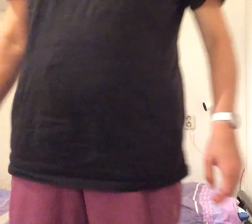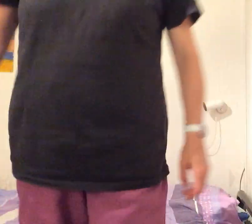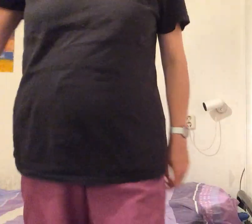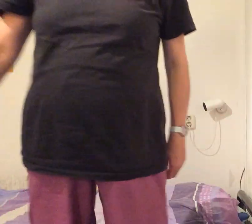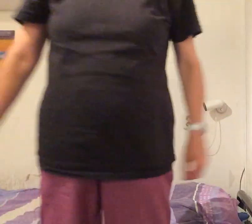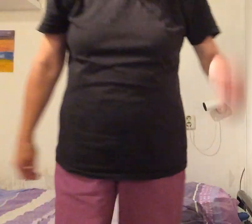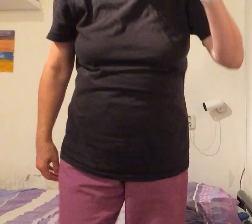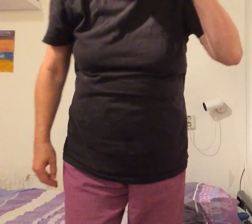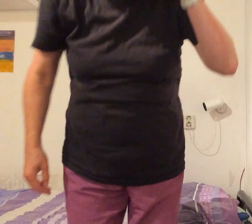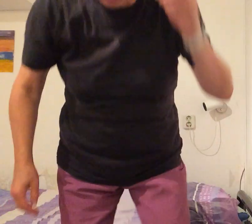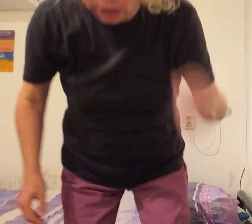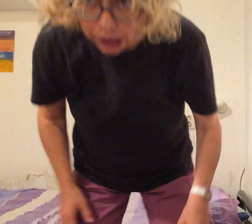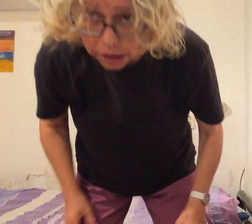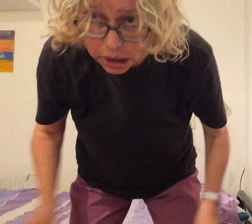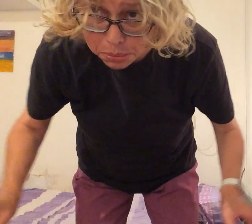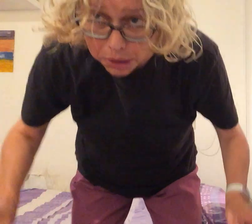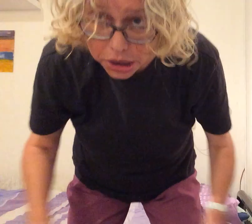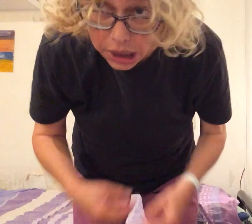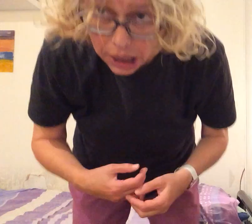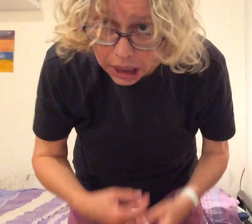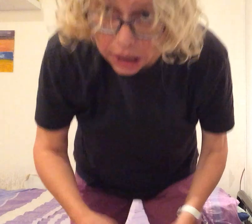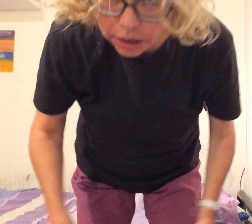Kijk hoor, dat is pas echt.